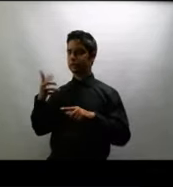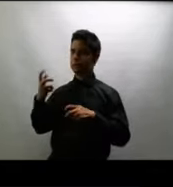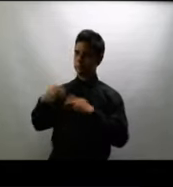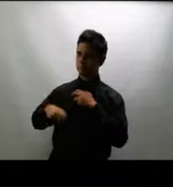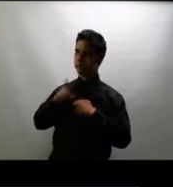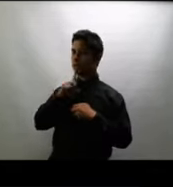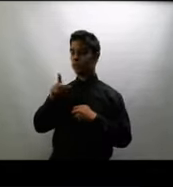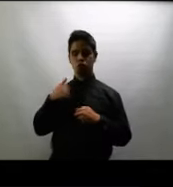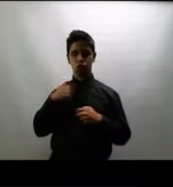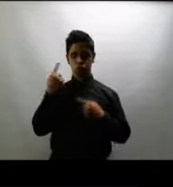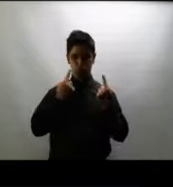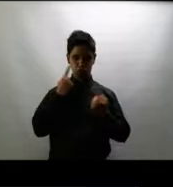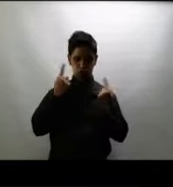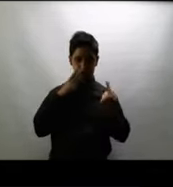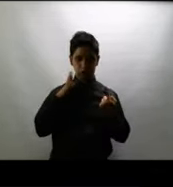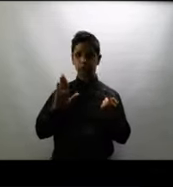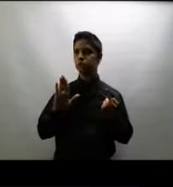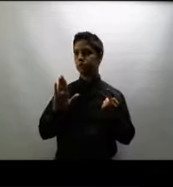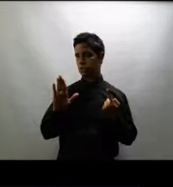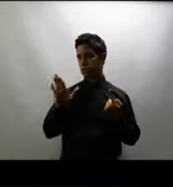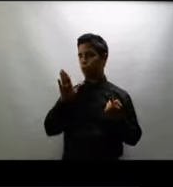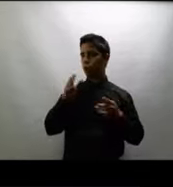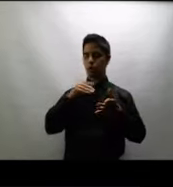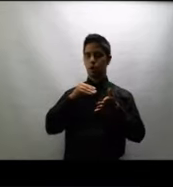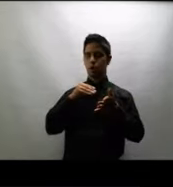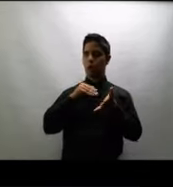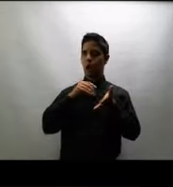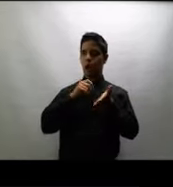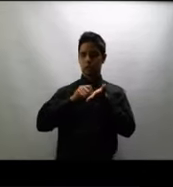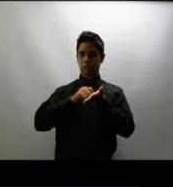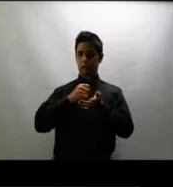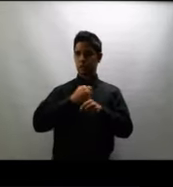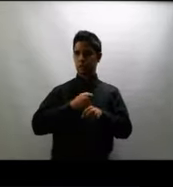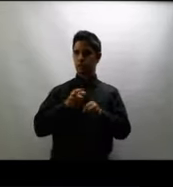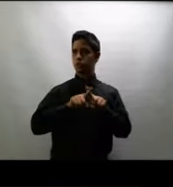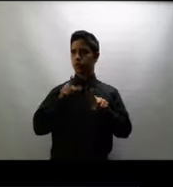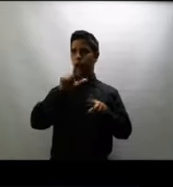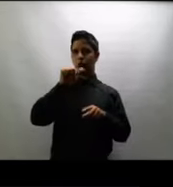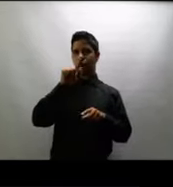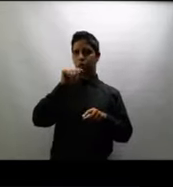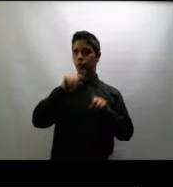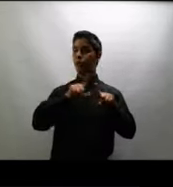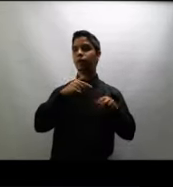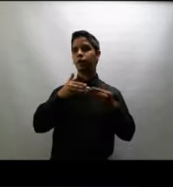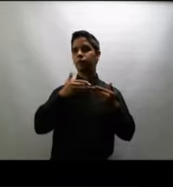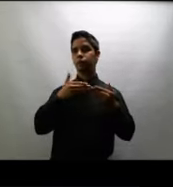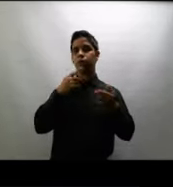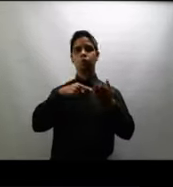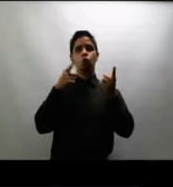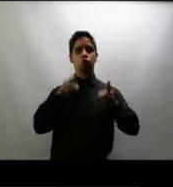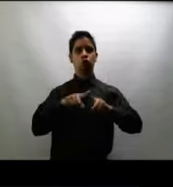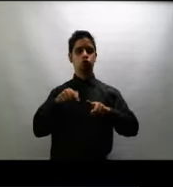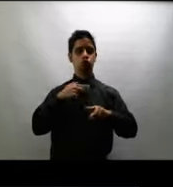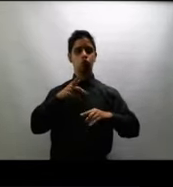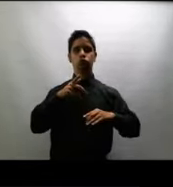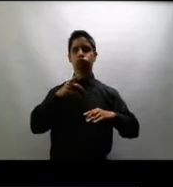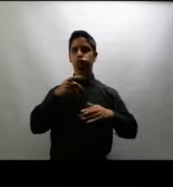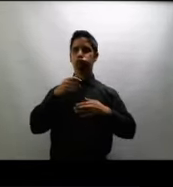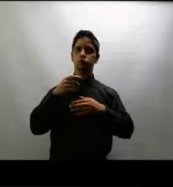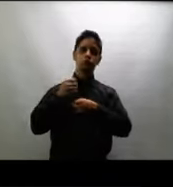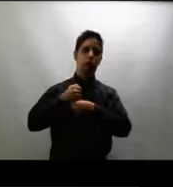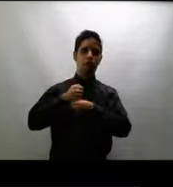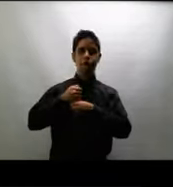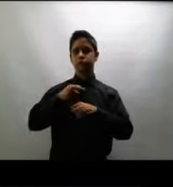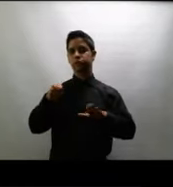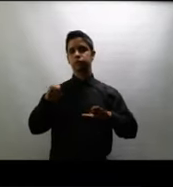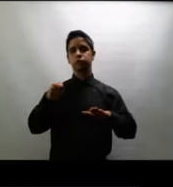algo para que sea latino, pero sea sencillo. Y cogí, me hice un café, lo puse en el piano, no venía